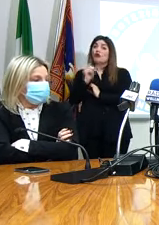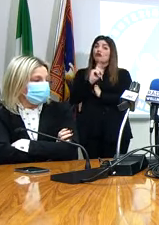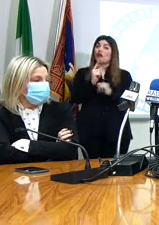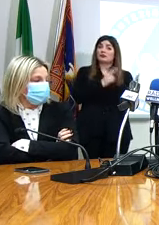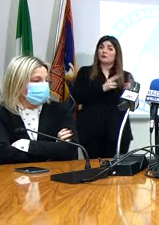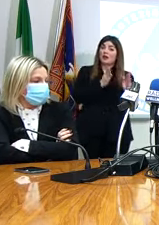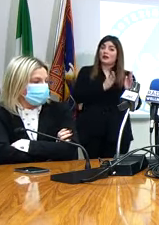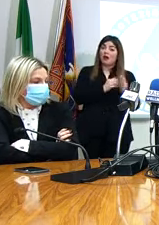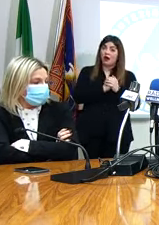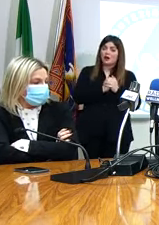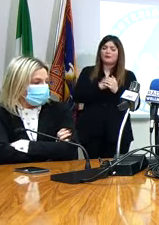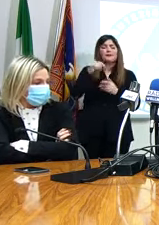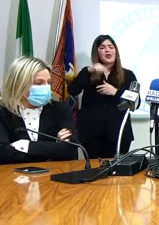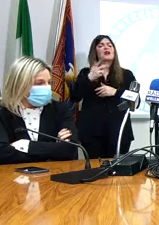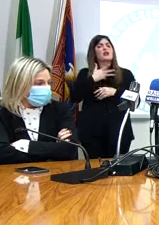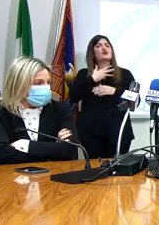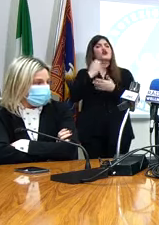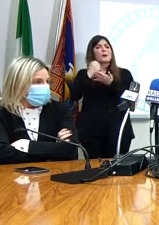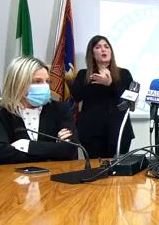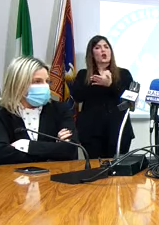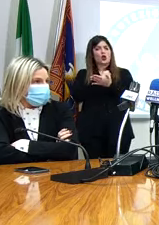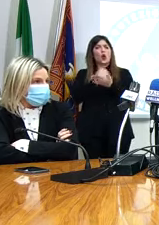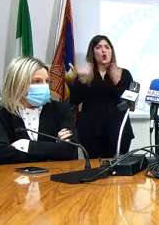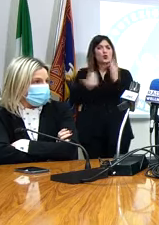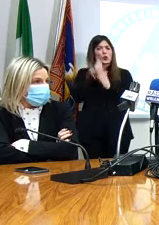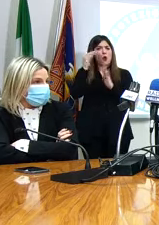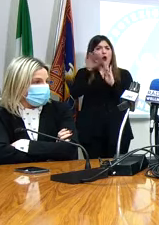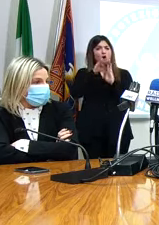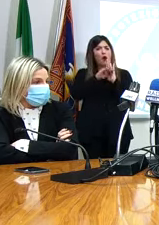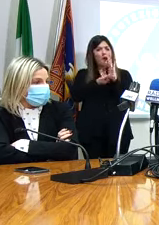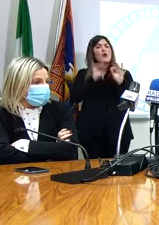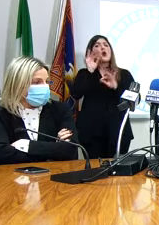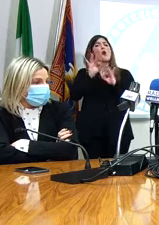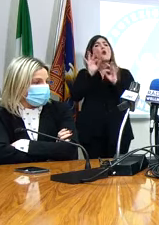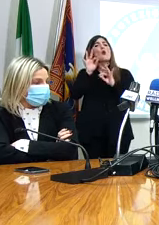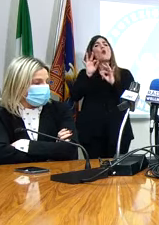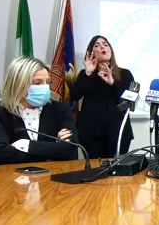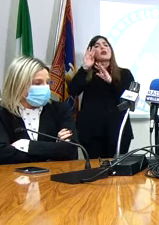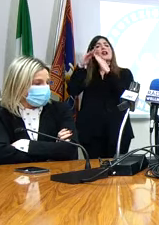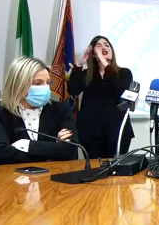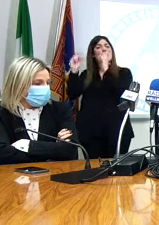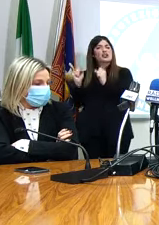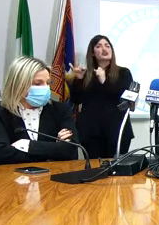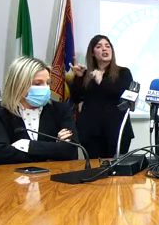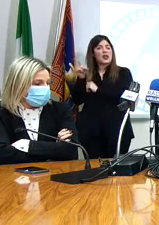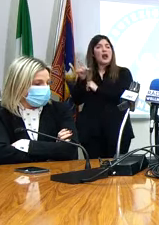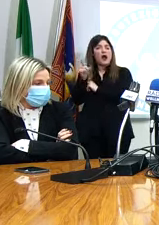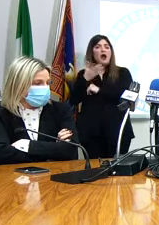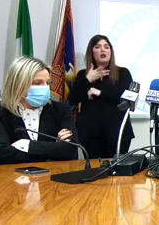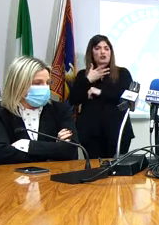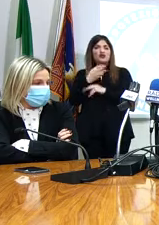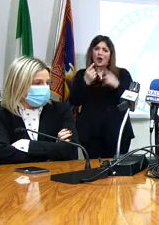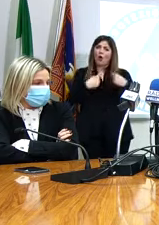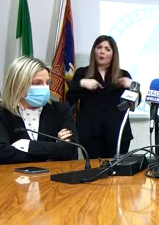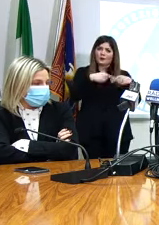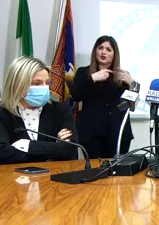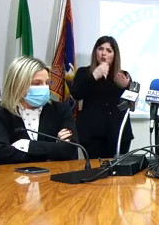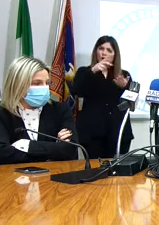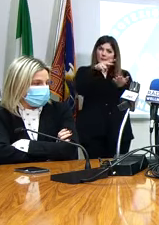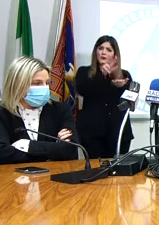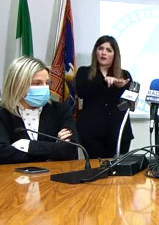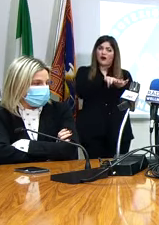nuovi protocolli per le cure domiciliari dalla Commissione e quindi che, fra l'altro, saranno